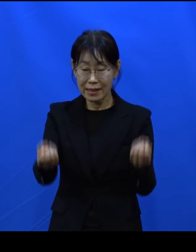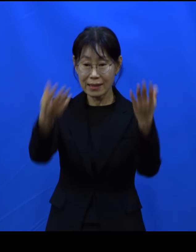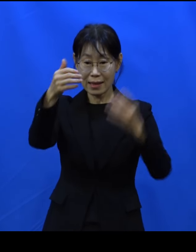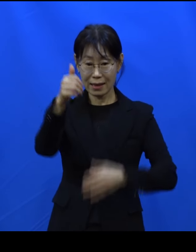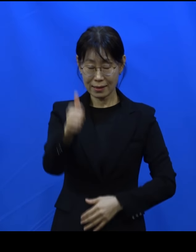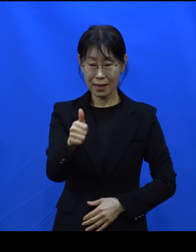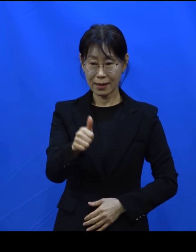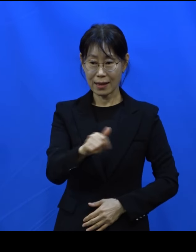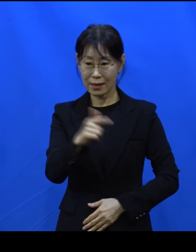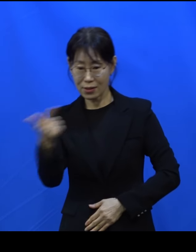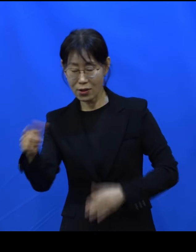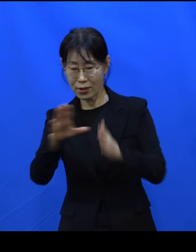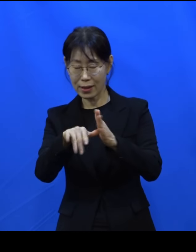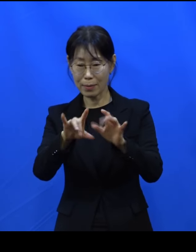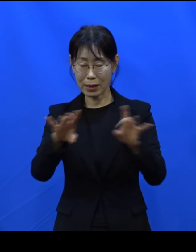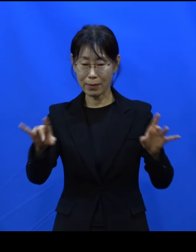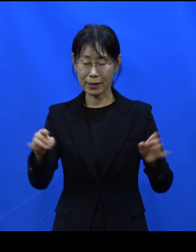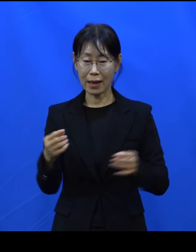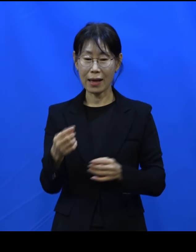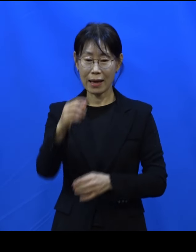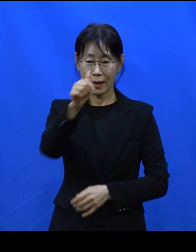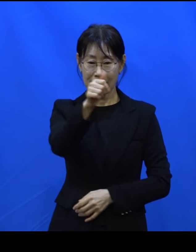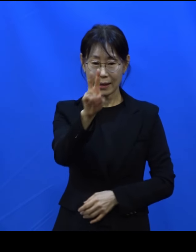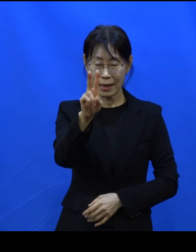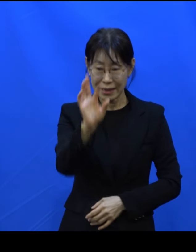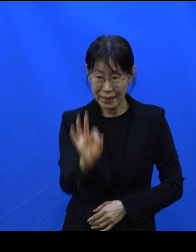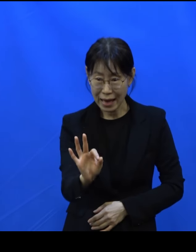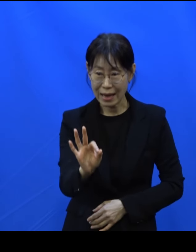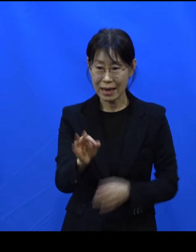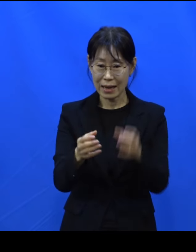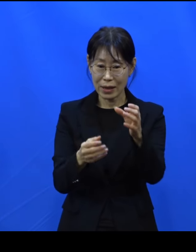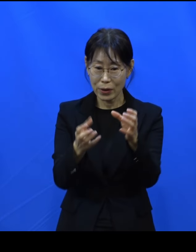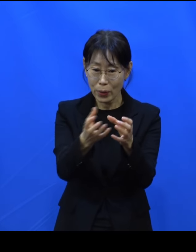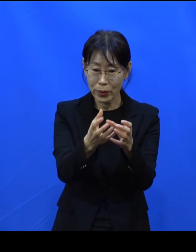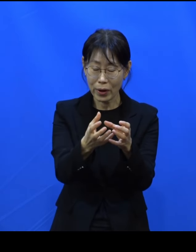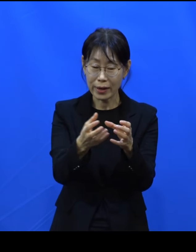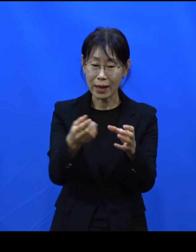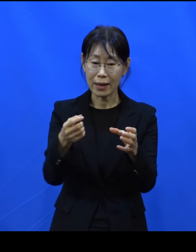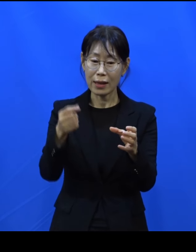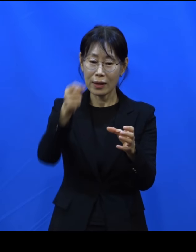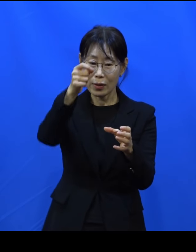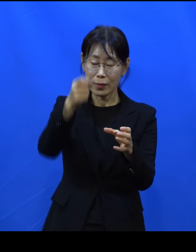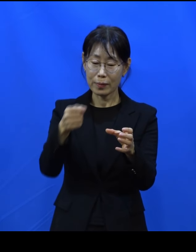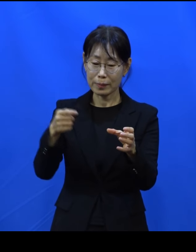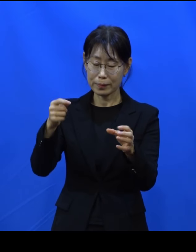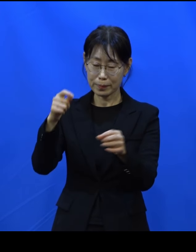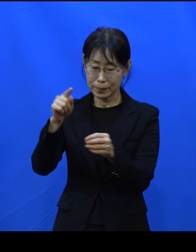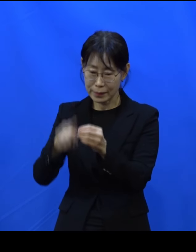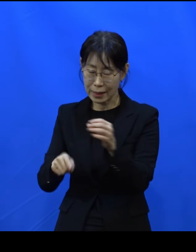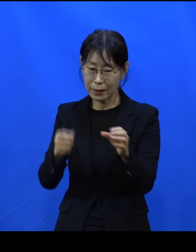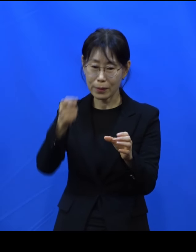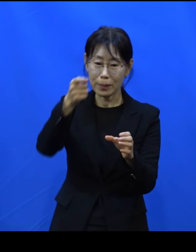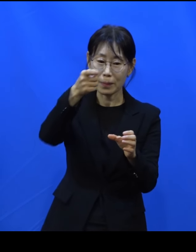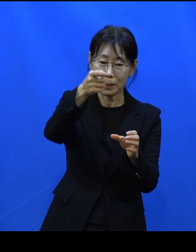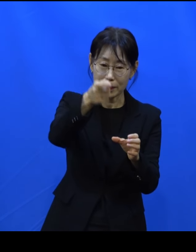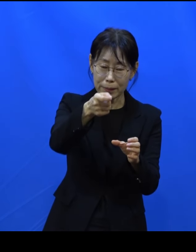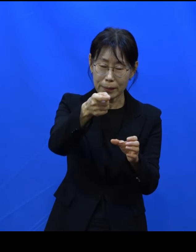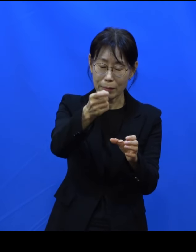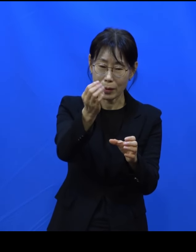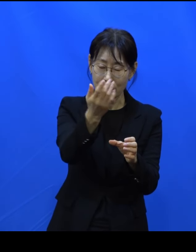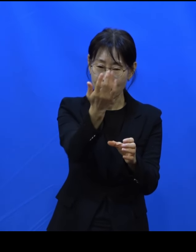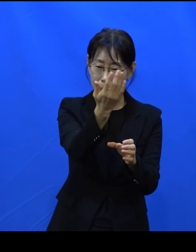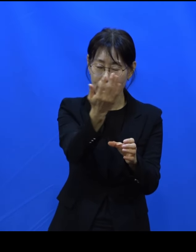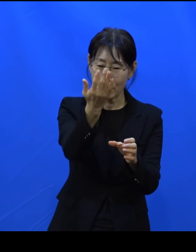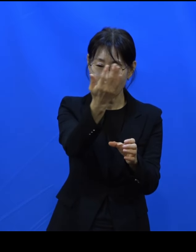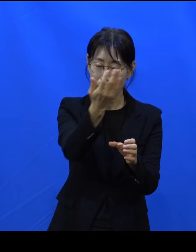아침 저녁으로 분향단에 향을 피웠어요. 그리고 성막을 봉헌할 때 12지파가 가져온 예물 가운데